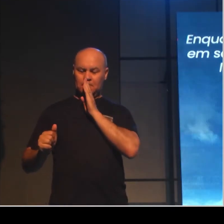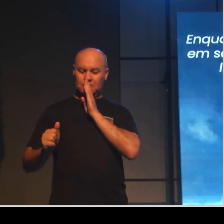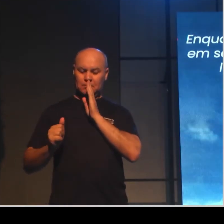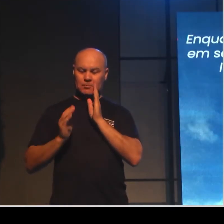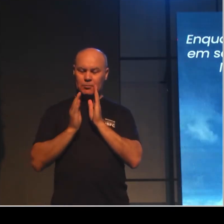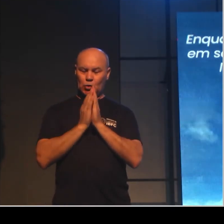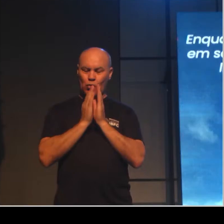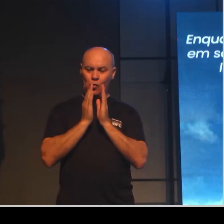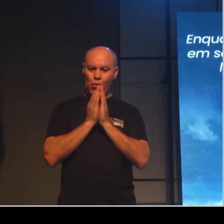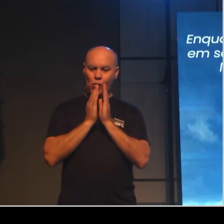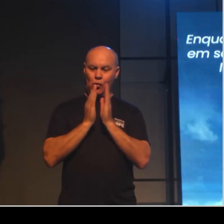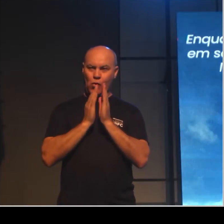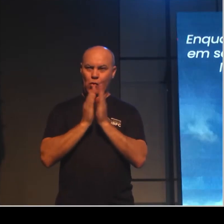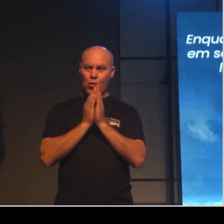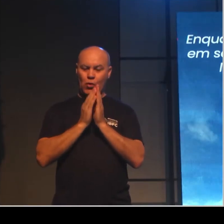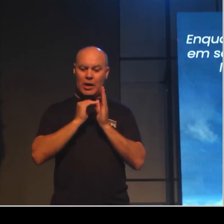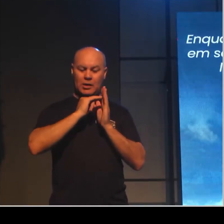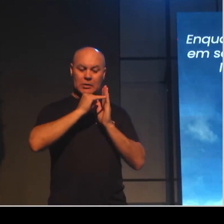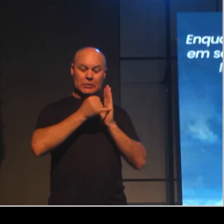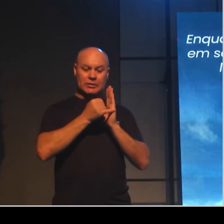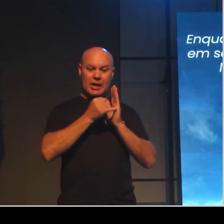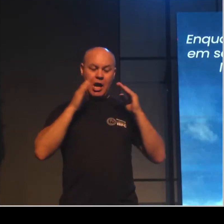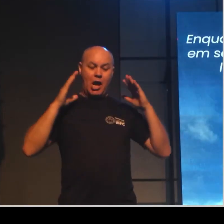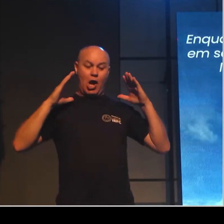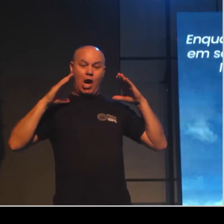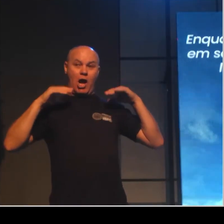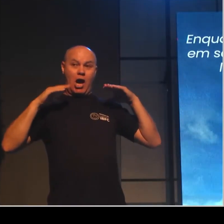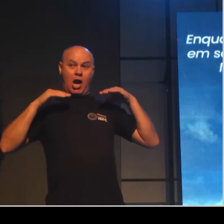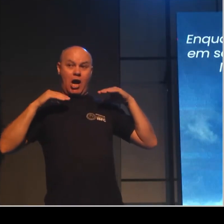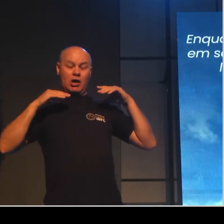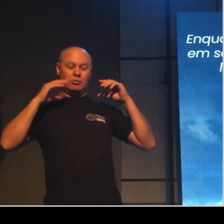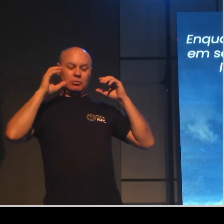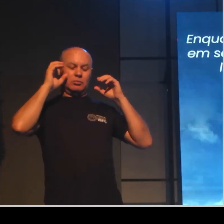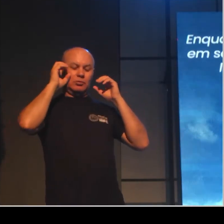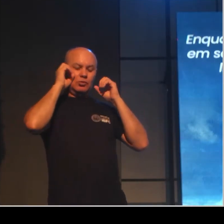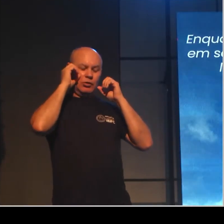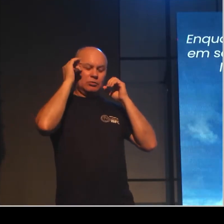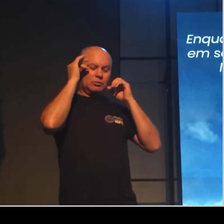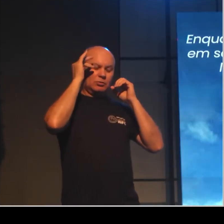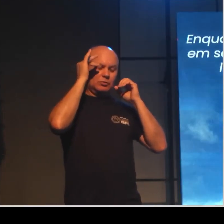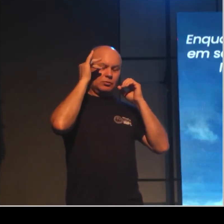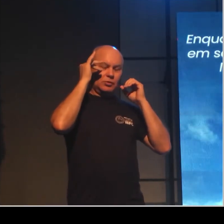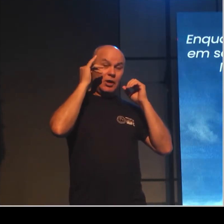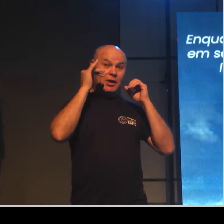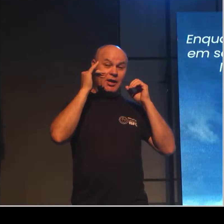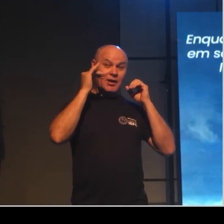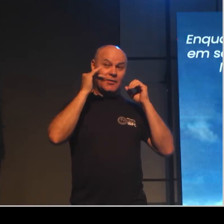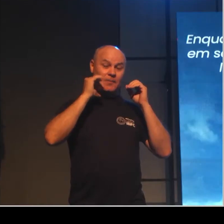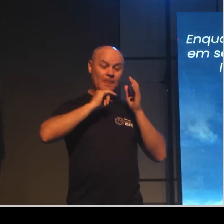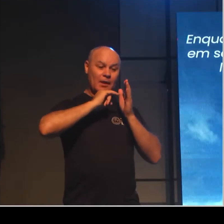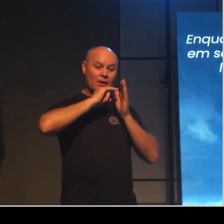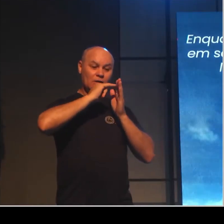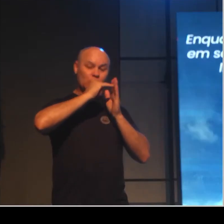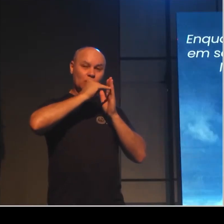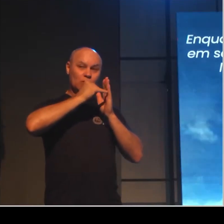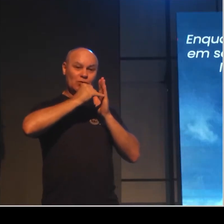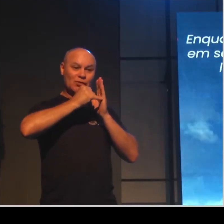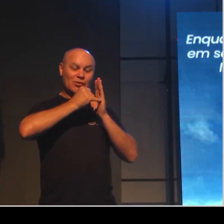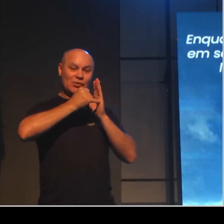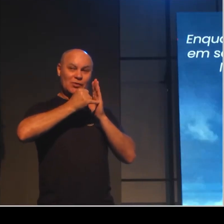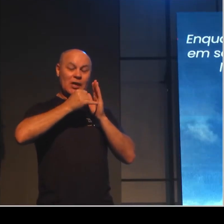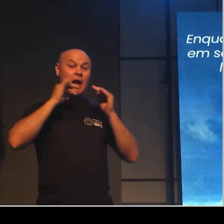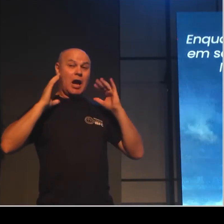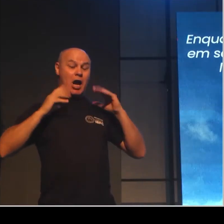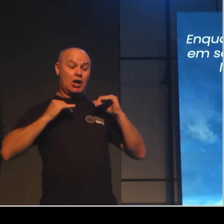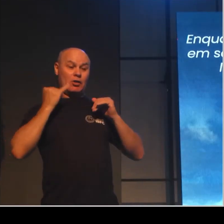quando José acordou, ele fez o que o anjo do Senhor lhe havia ordenado e recebeu